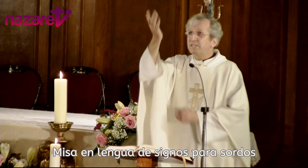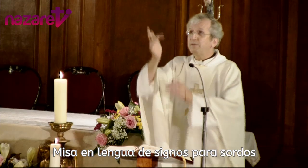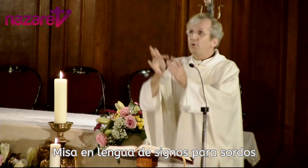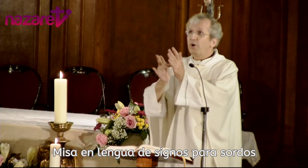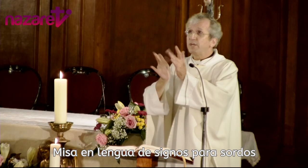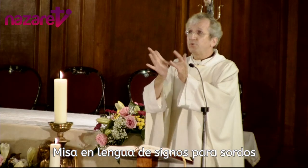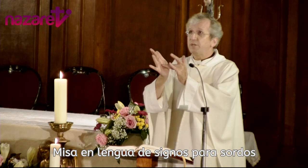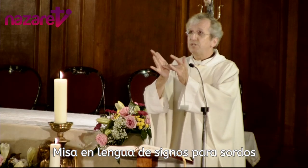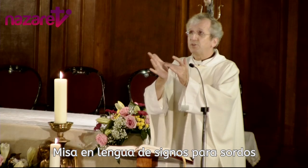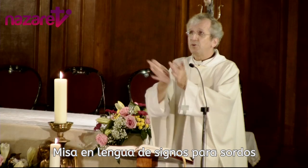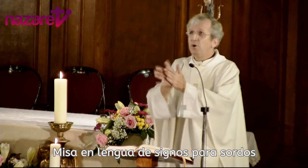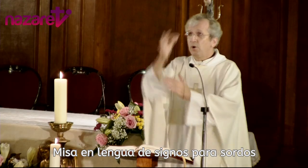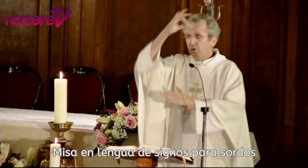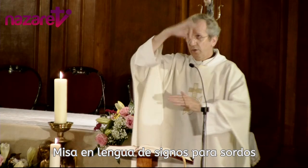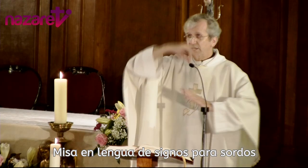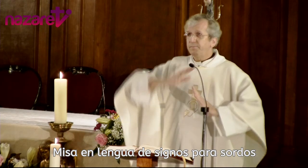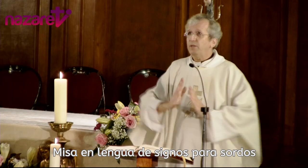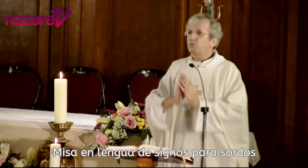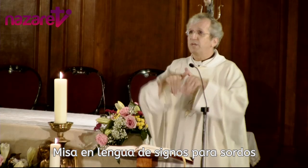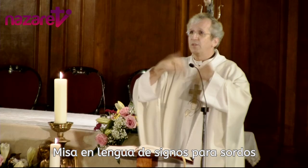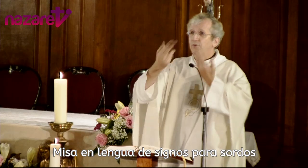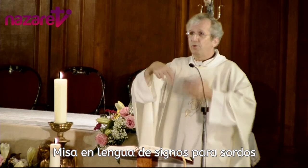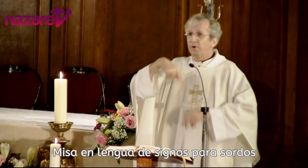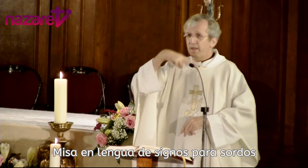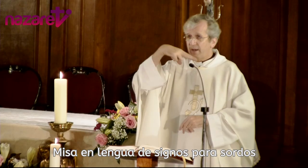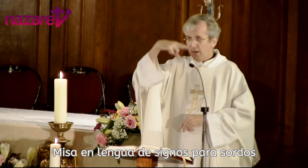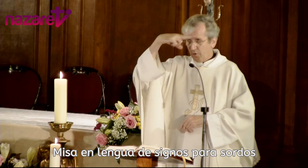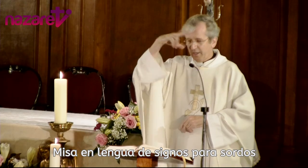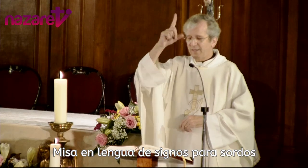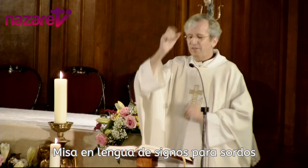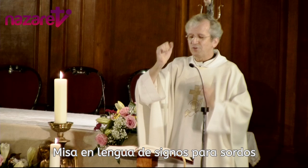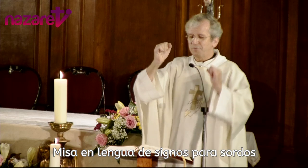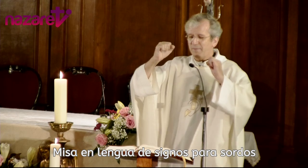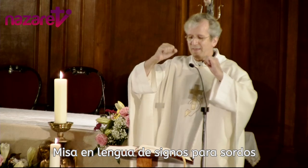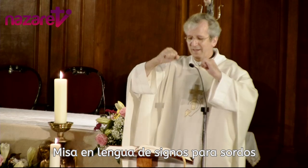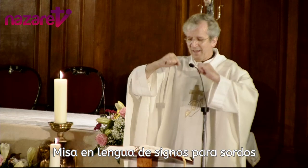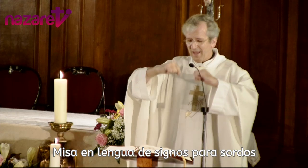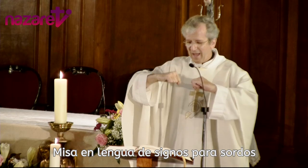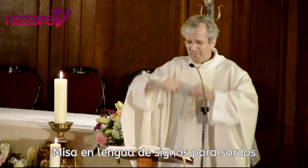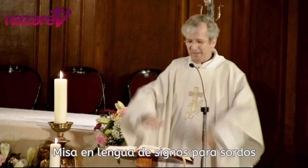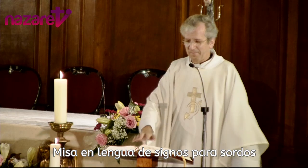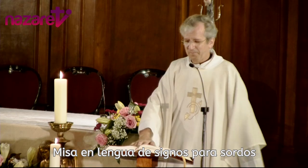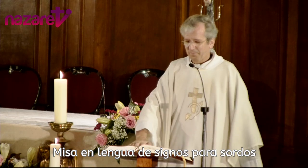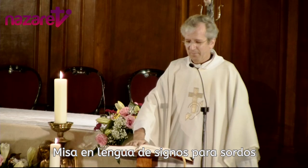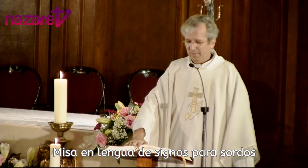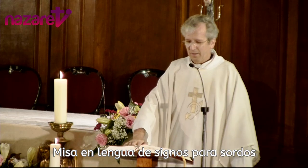Altísimo Jesucristo, con el Espíritu Santo, en la gloria de Dios Padre. Amén.